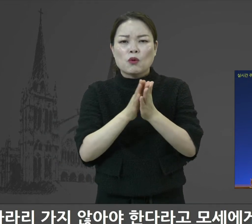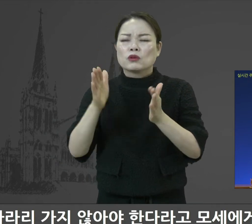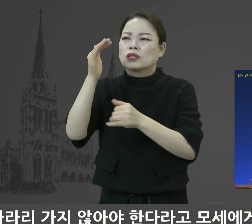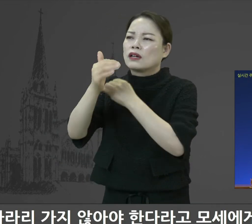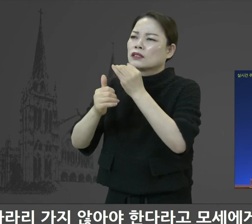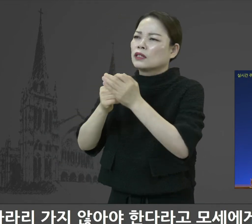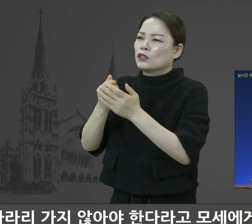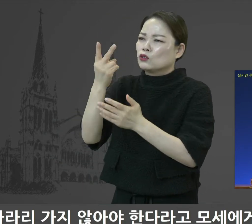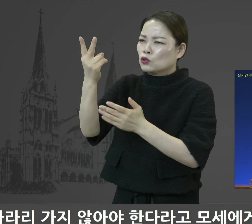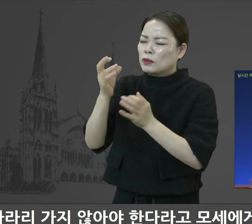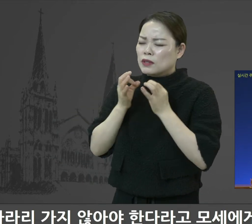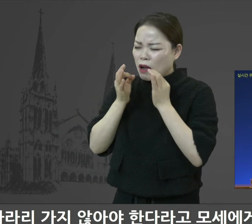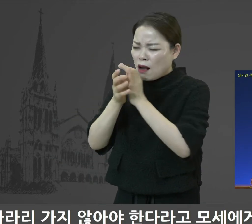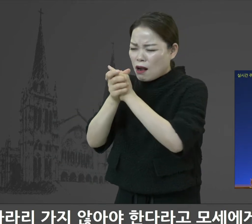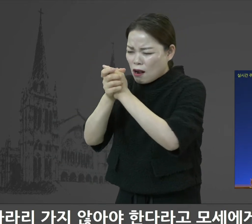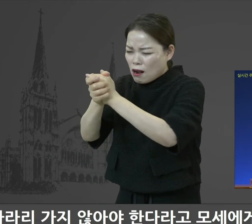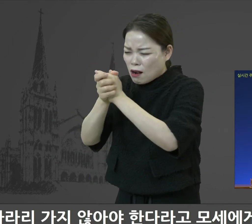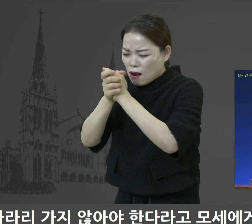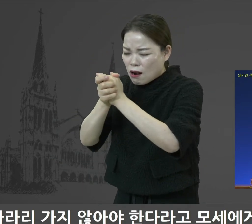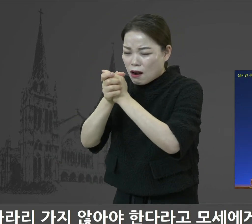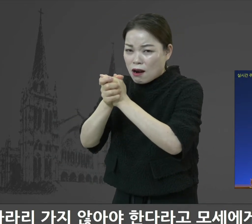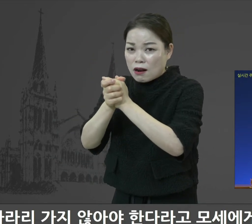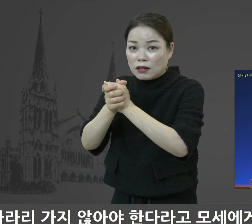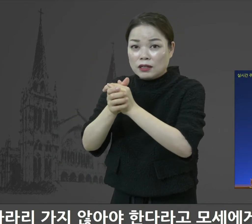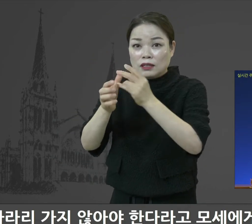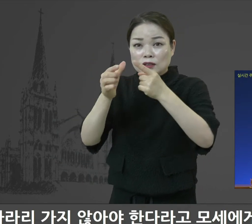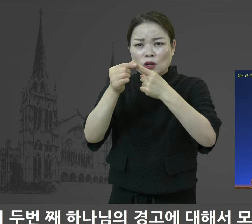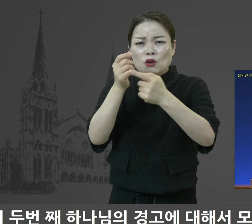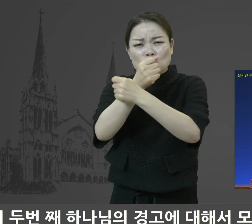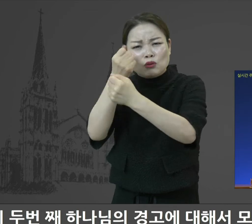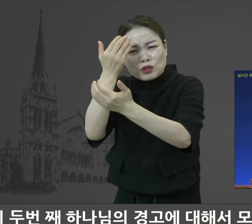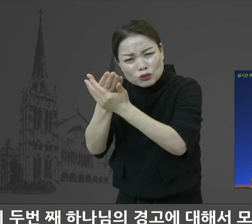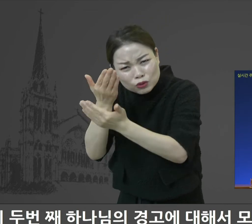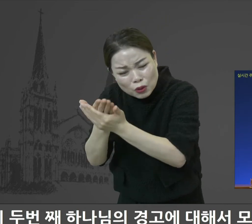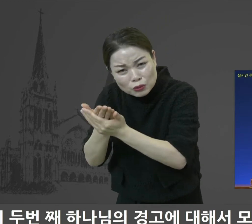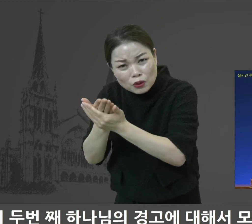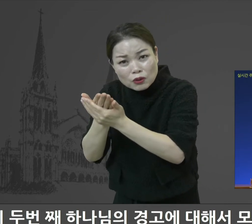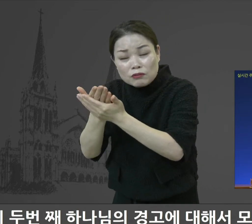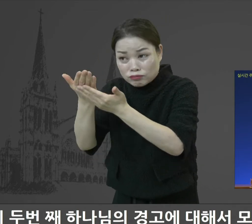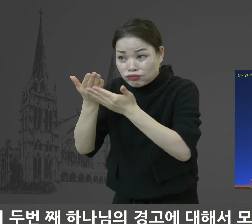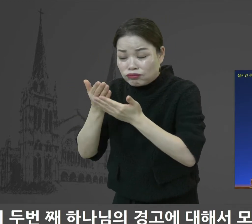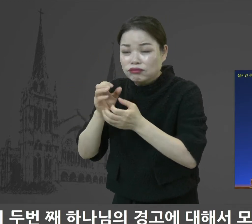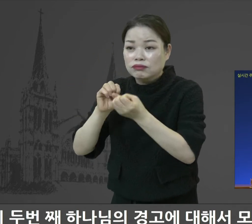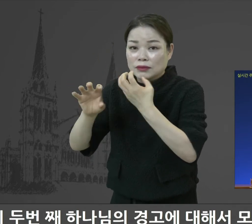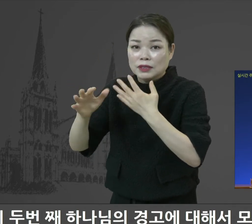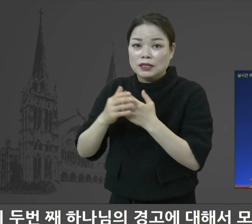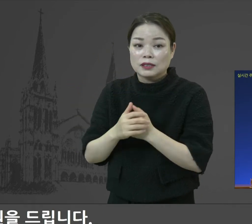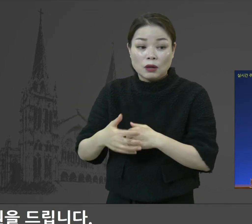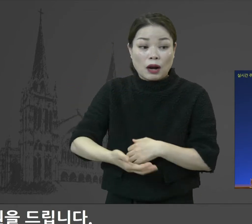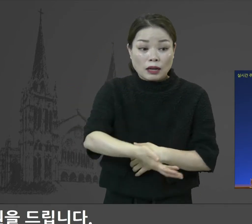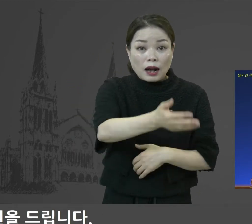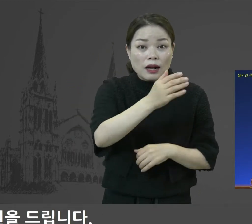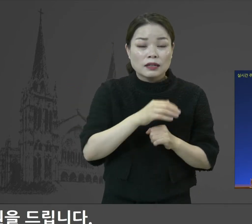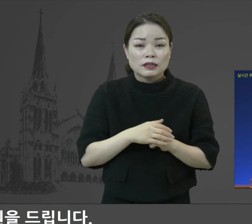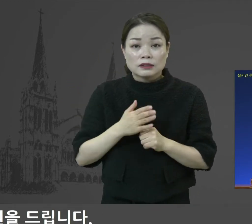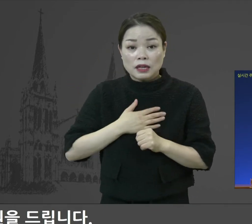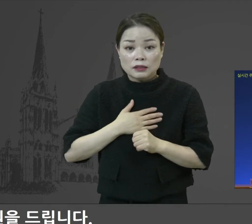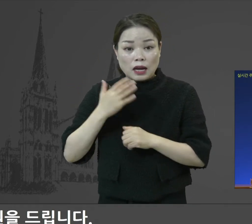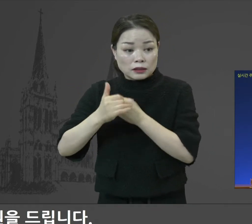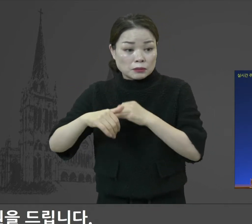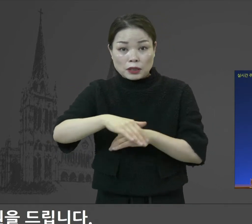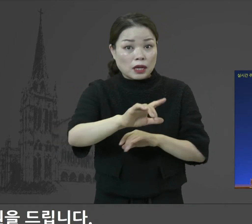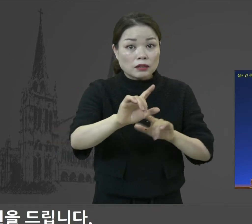두 번째 탄원을 드리는 겁니다. 첫 번째, 용서해 주시옵소서, 용서하겠다, 올라가라. 그런데 나는 안 가겠다